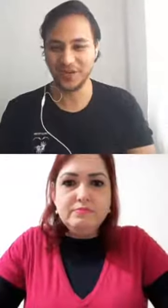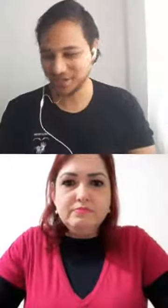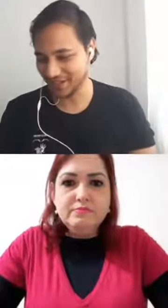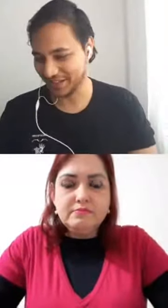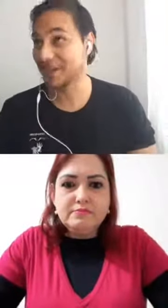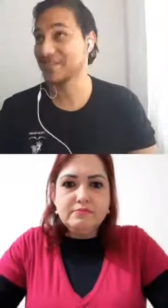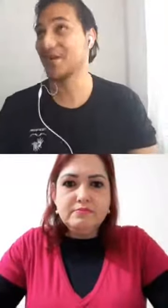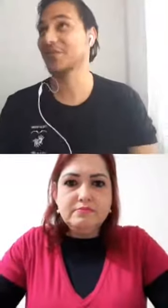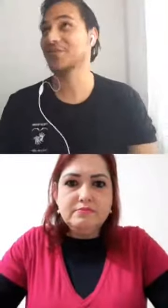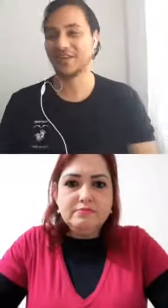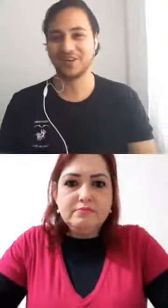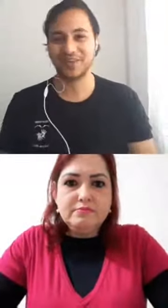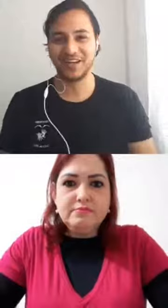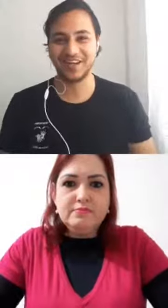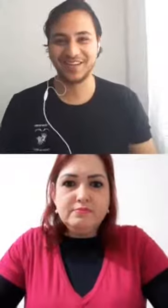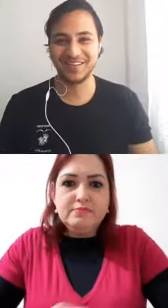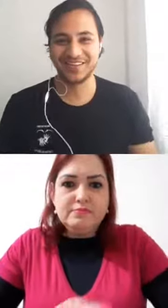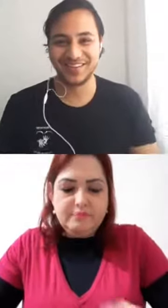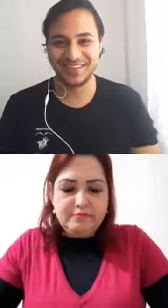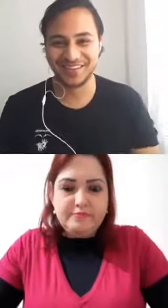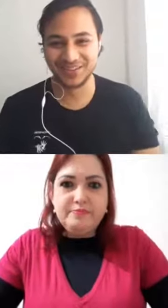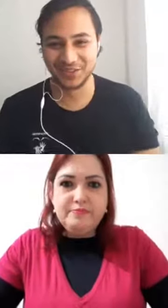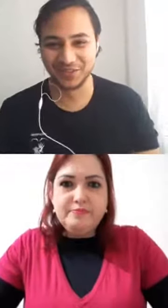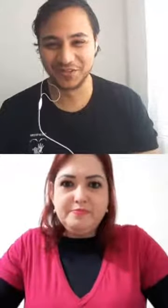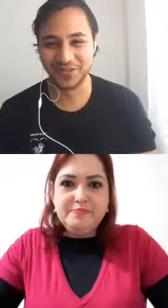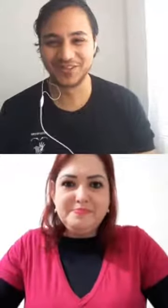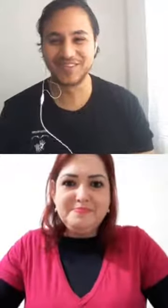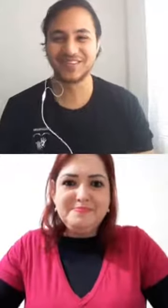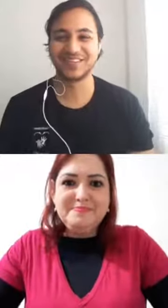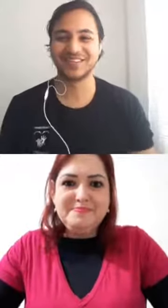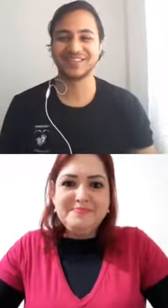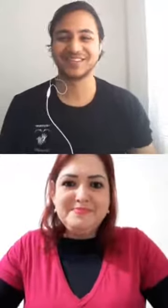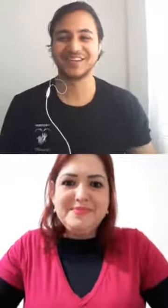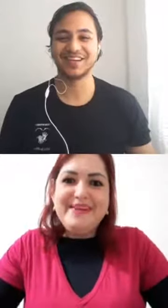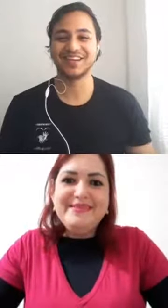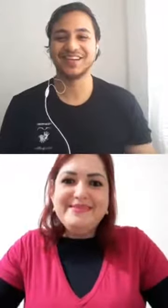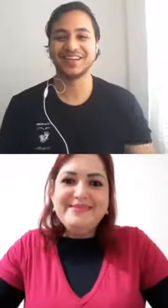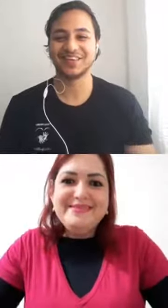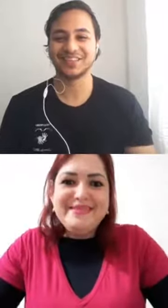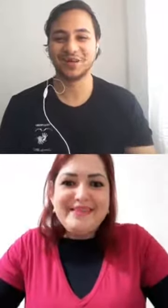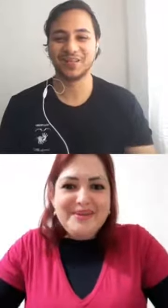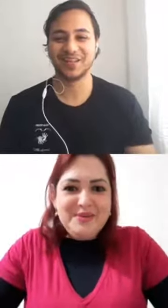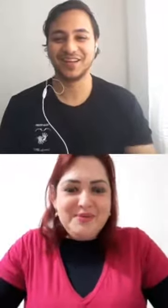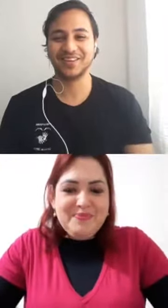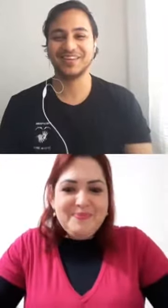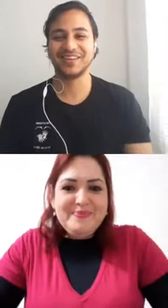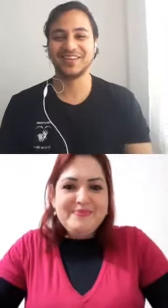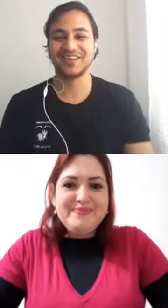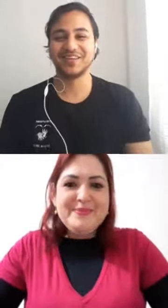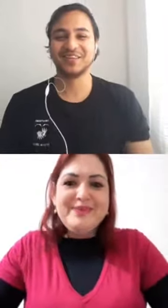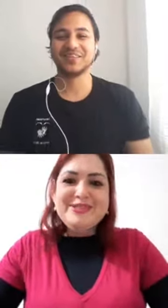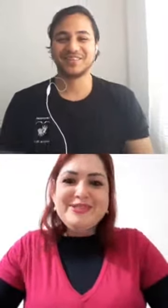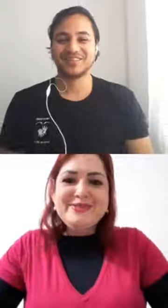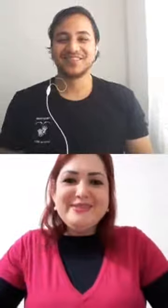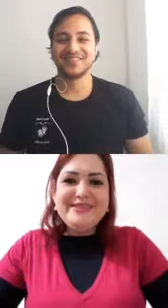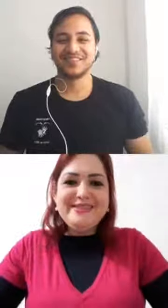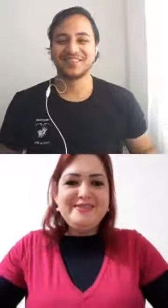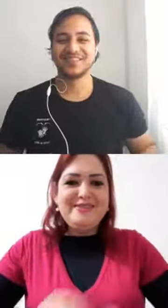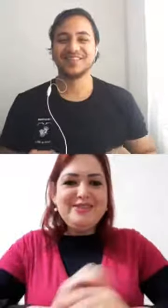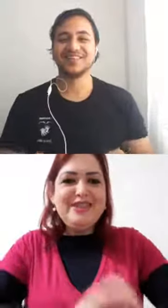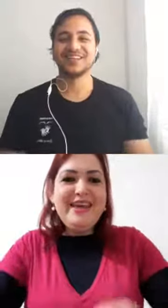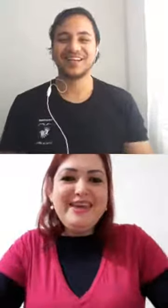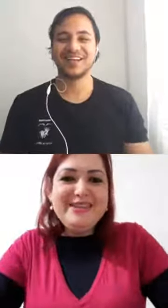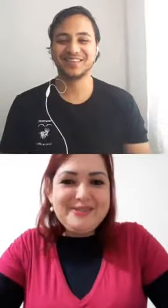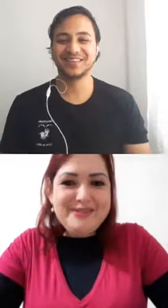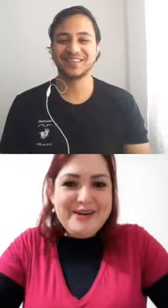Muito bem, Jana. Tem mais algo que você queira falar aí? Nesses últimos minutos? A gente está quase terminando a live. Eu acho, eu